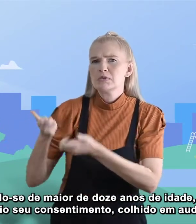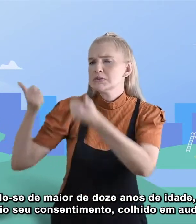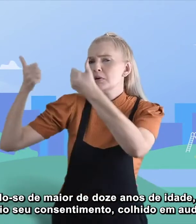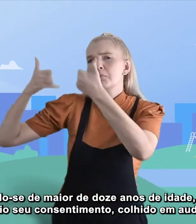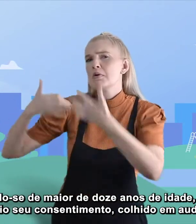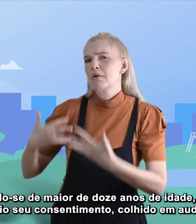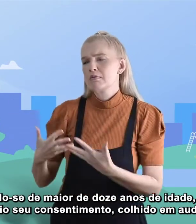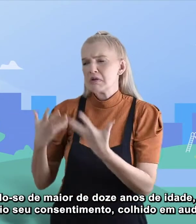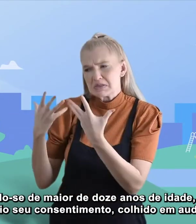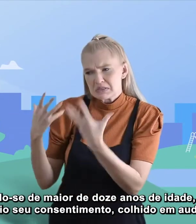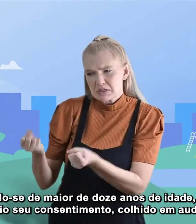audiência.